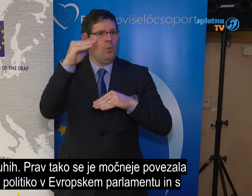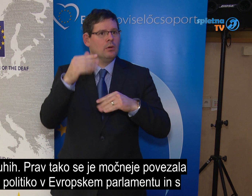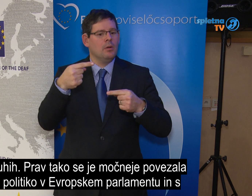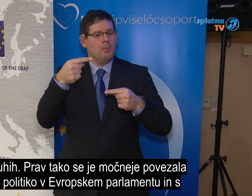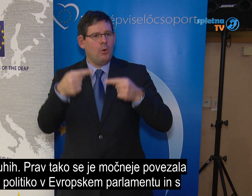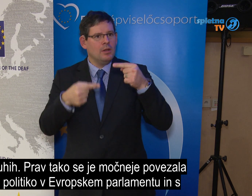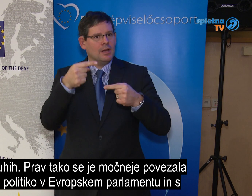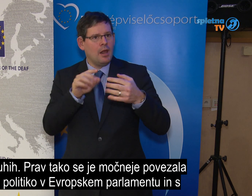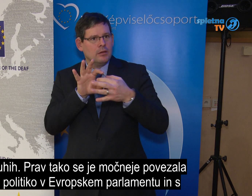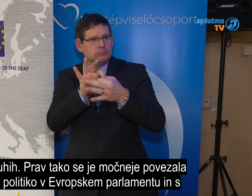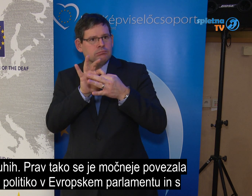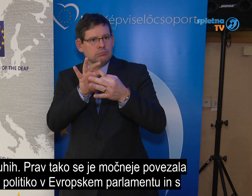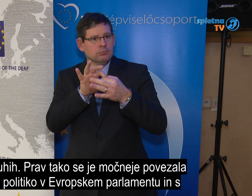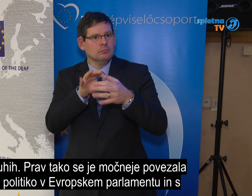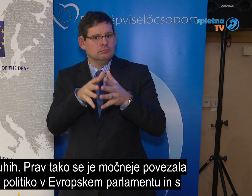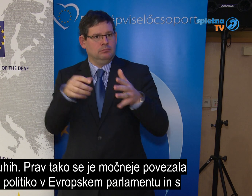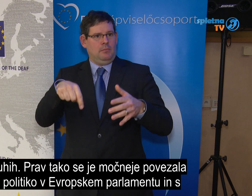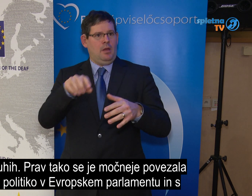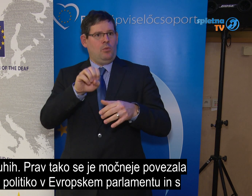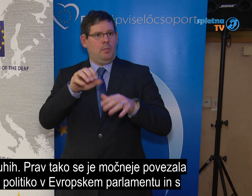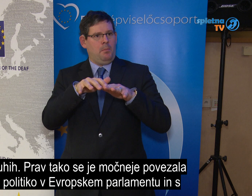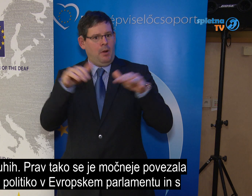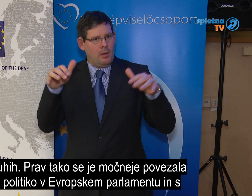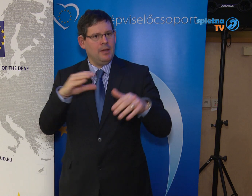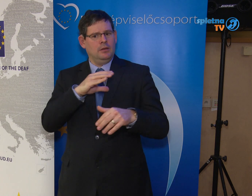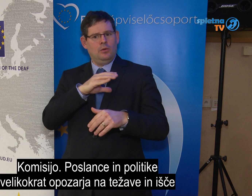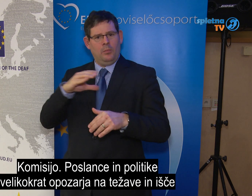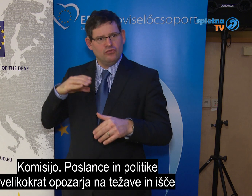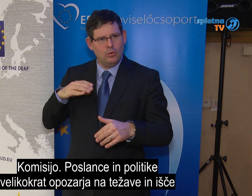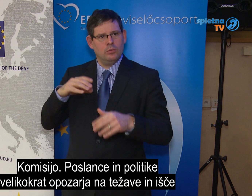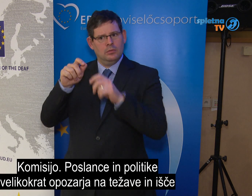culture and recognition of the language.